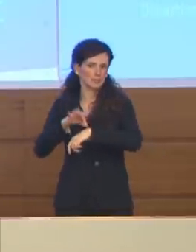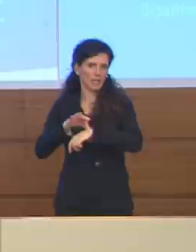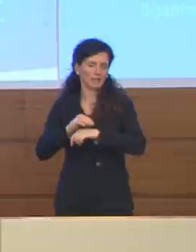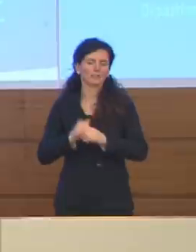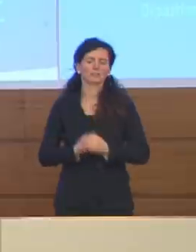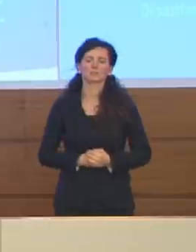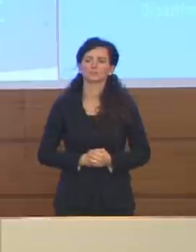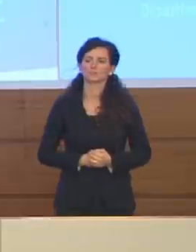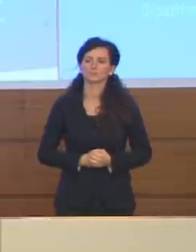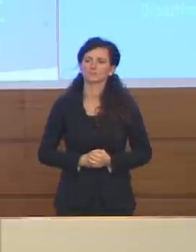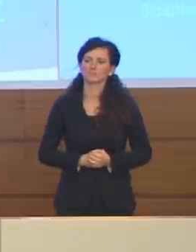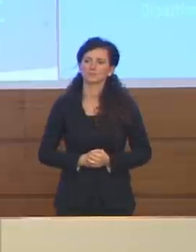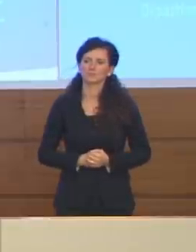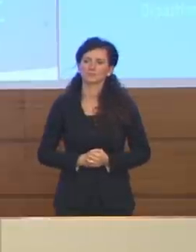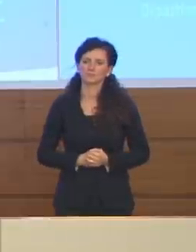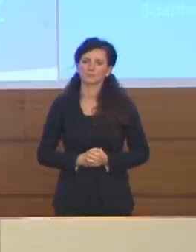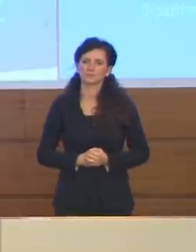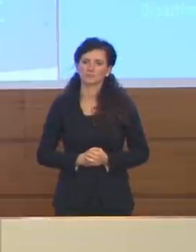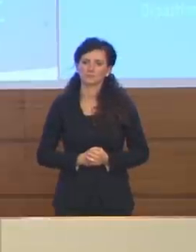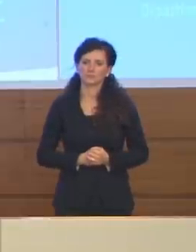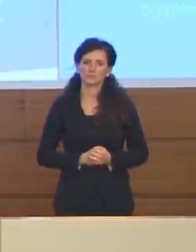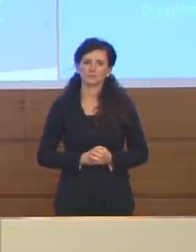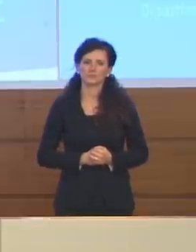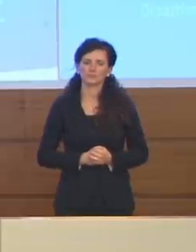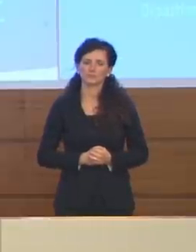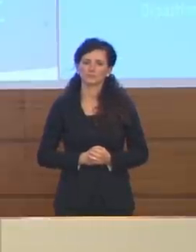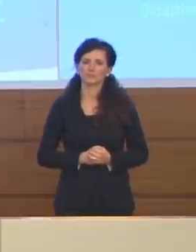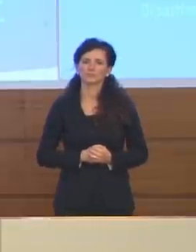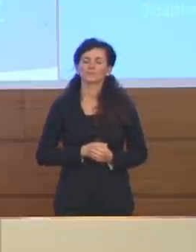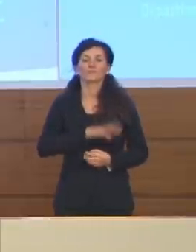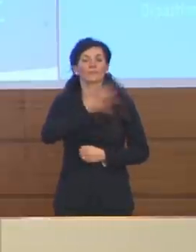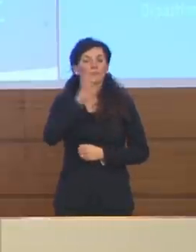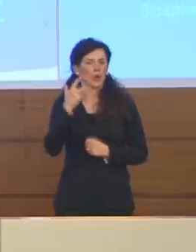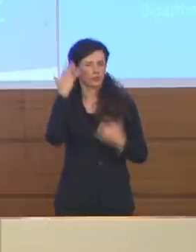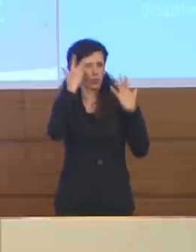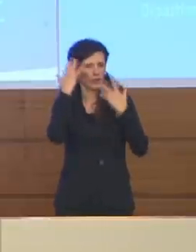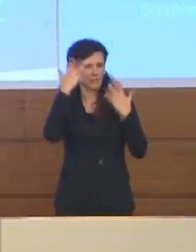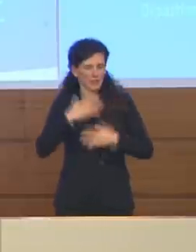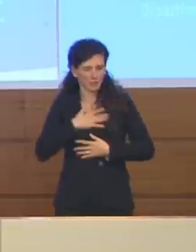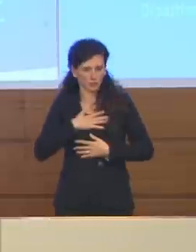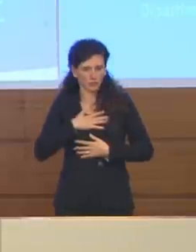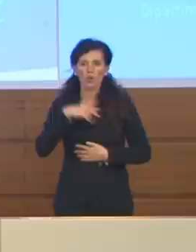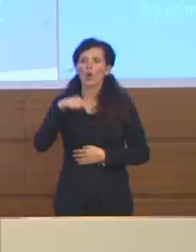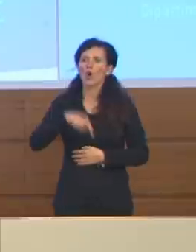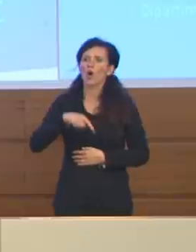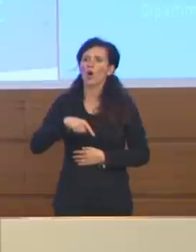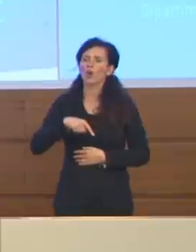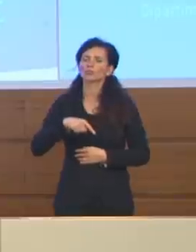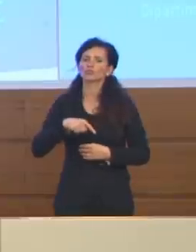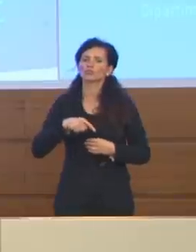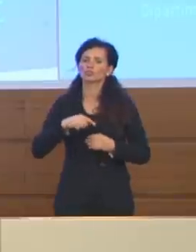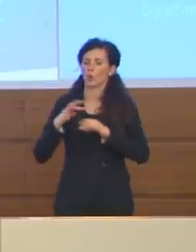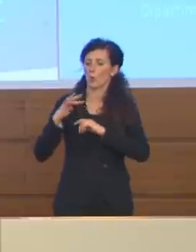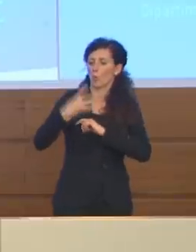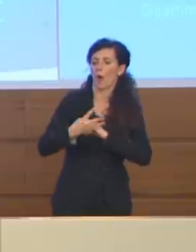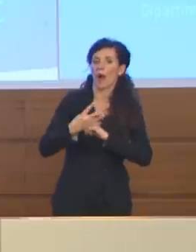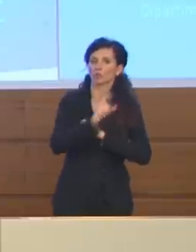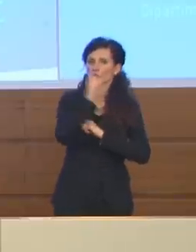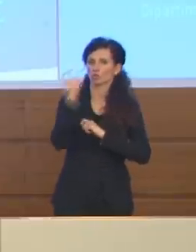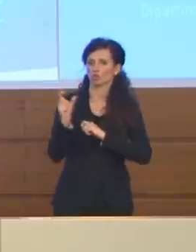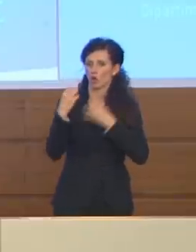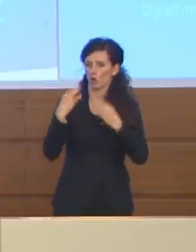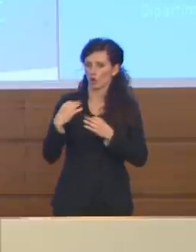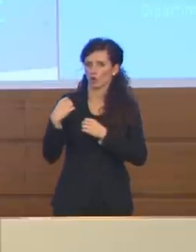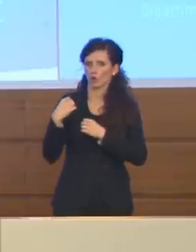e terza riflessione che oggi è il quarto giorno consecutivo in cui il numero